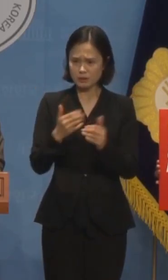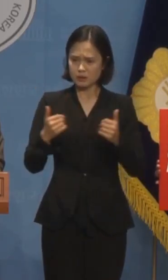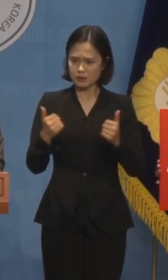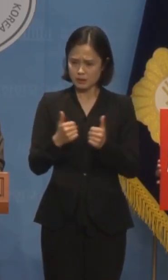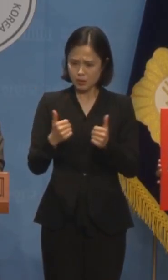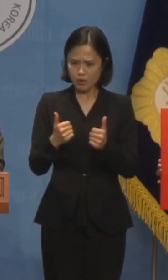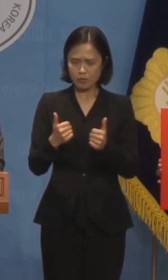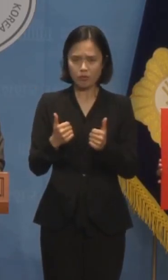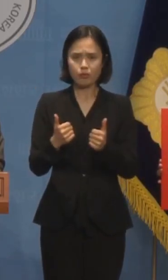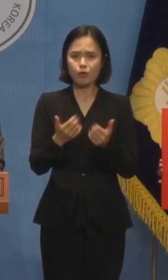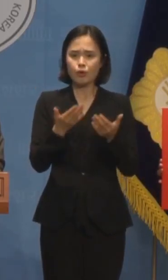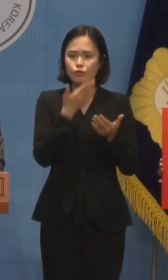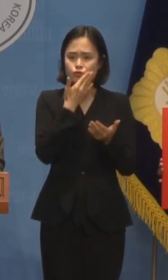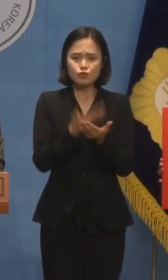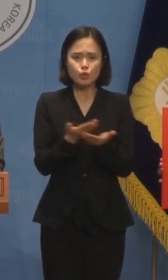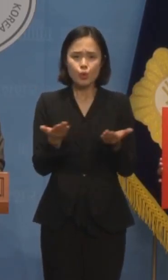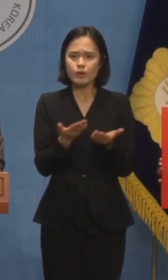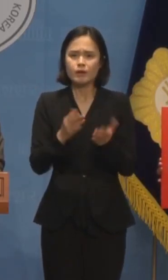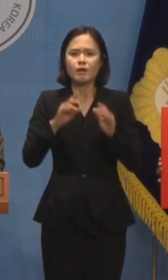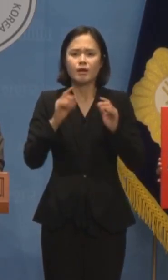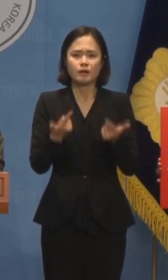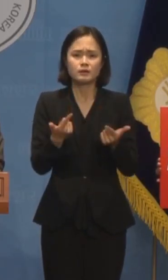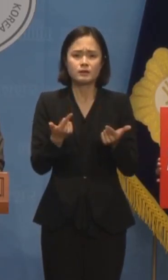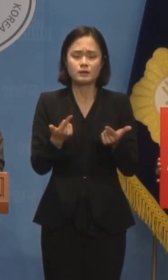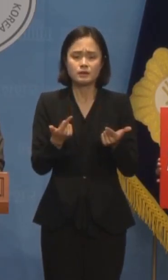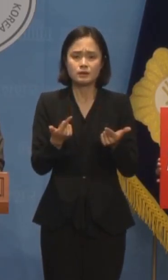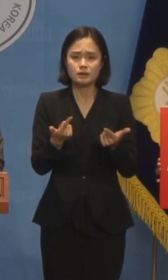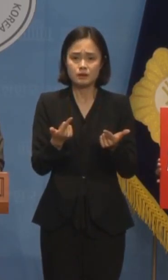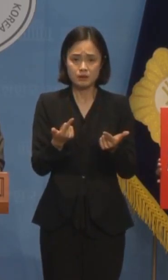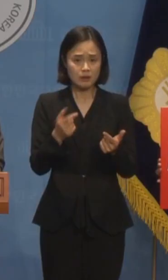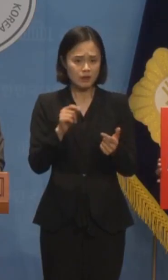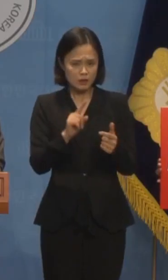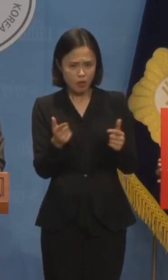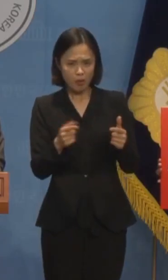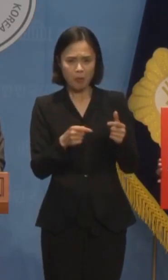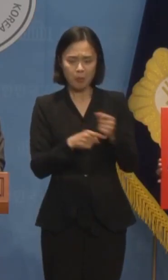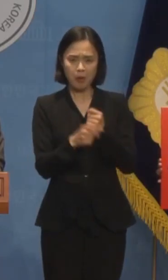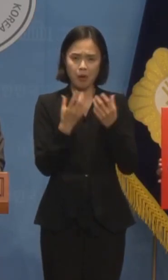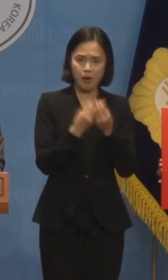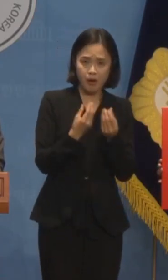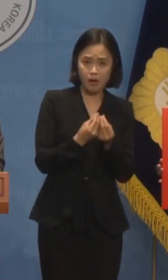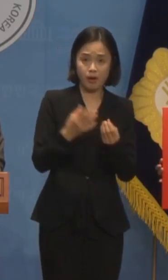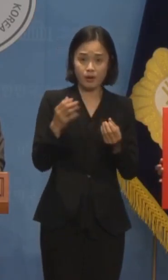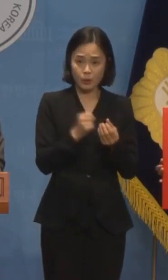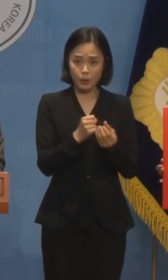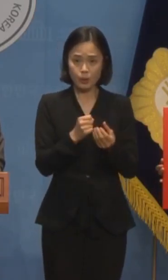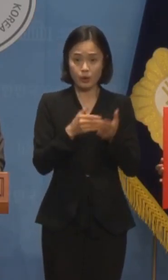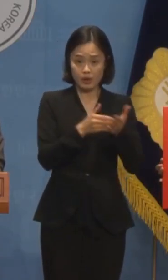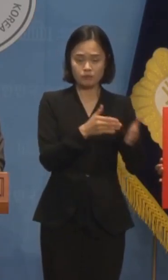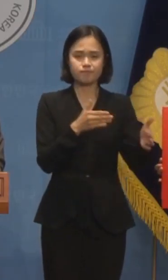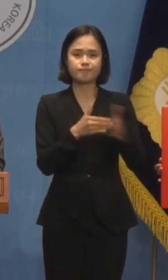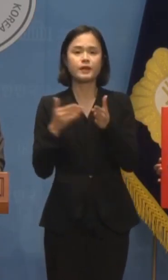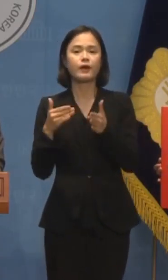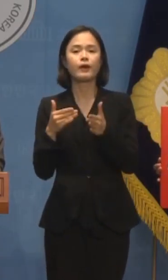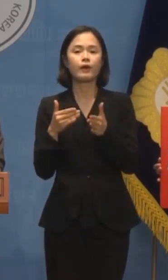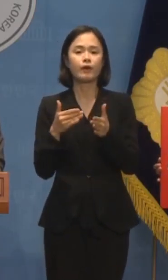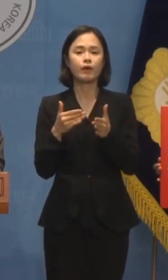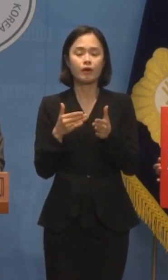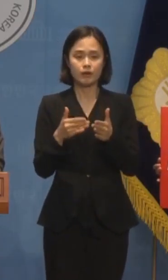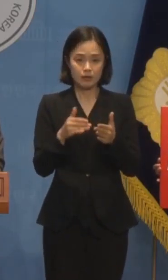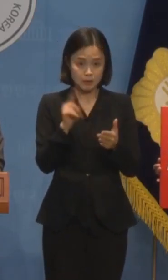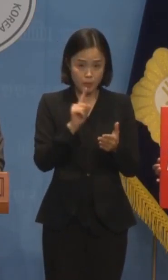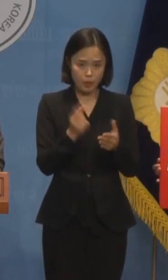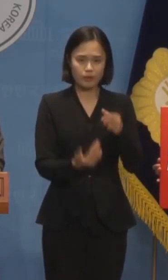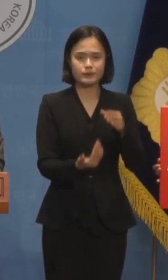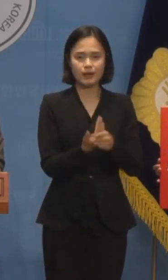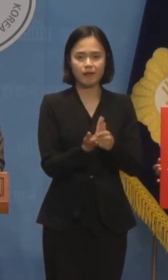침해하는 행위라는 자의적 판단에 의한 사유로 불허하며 사실상 사건을 축소하고 제19 감싸기에